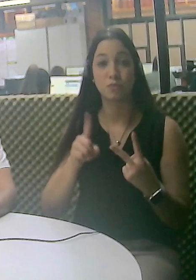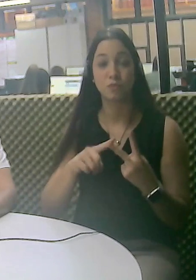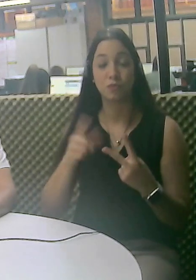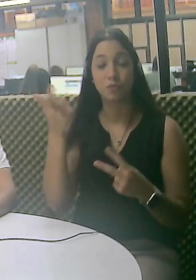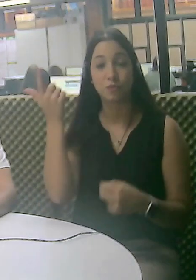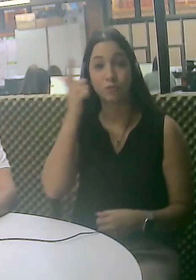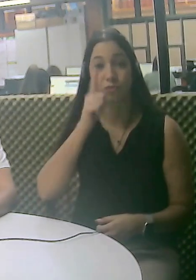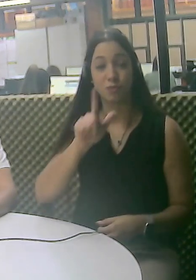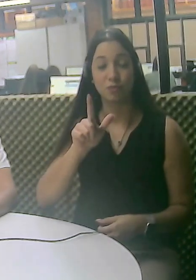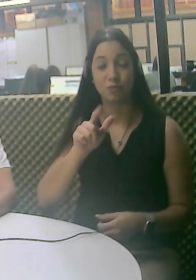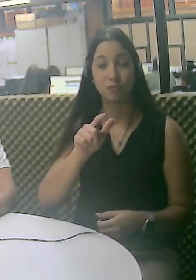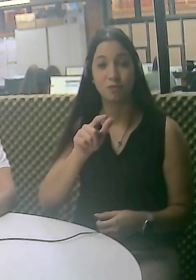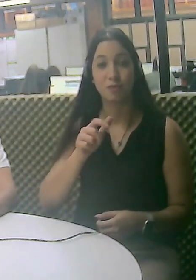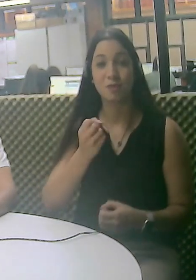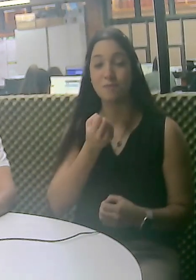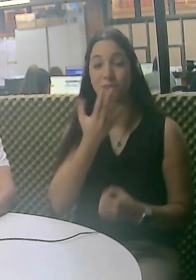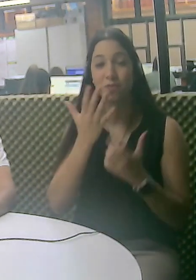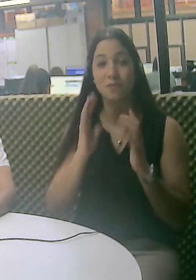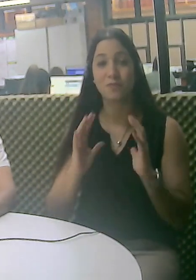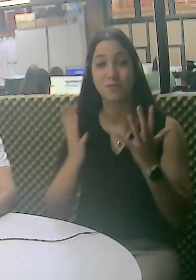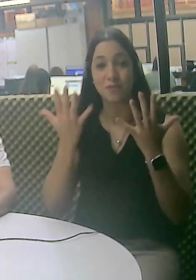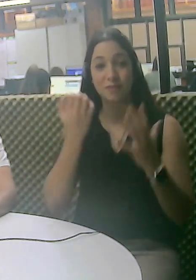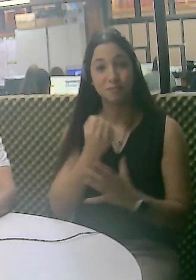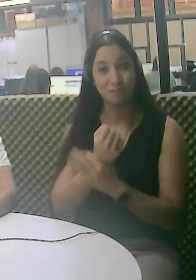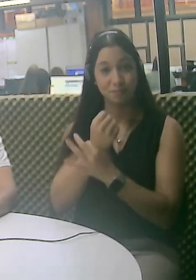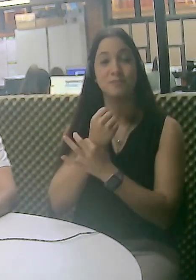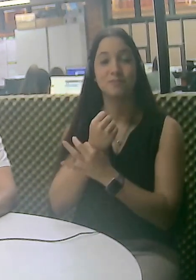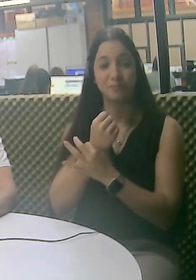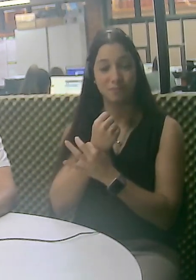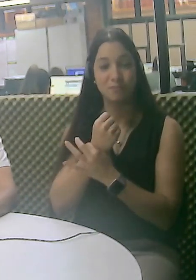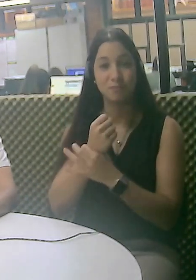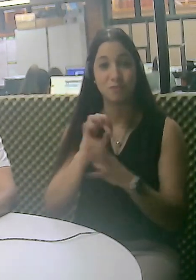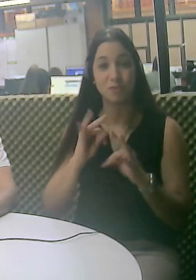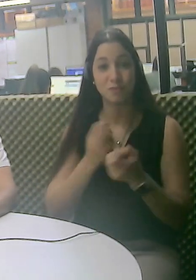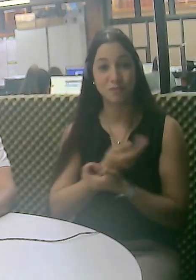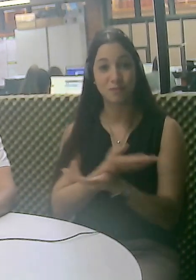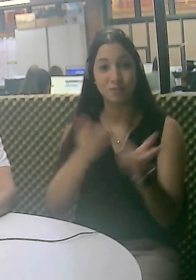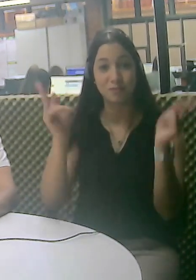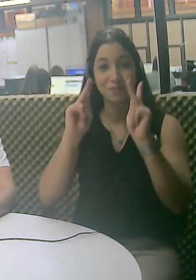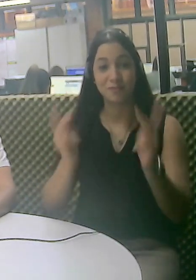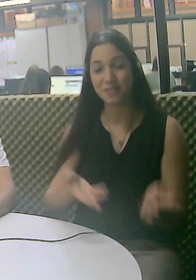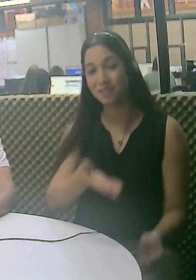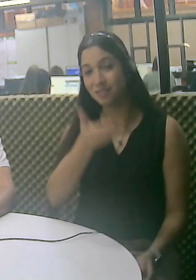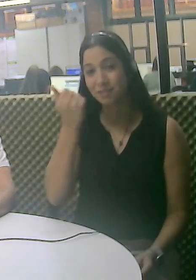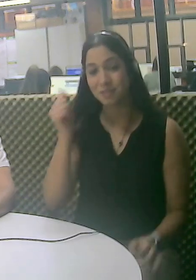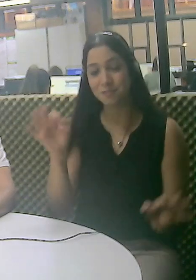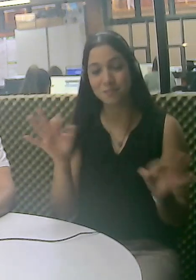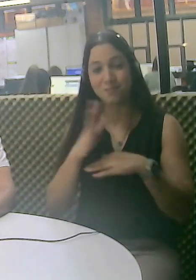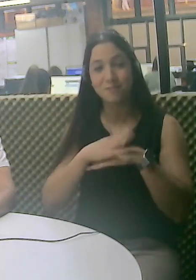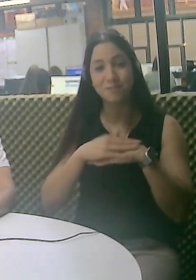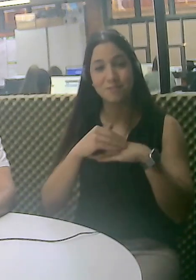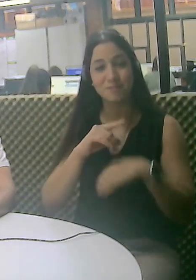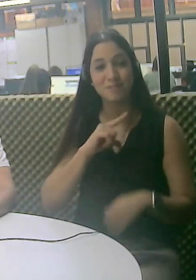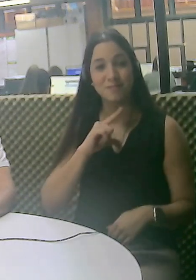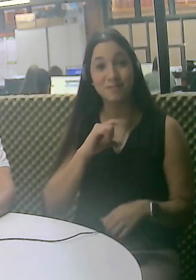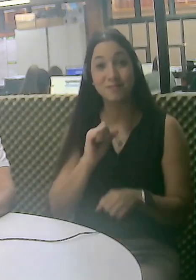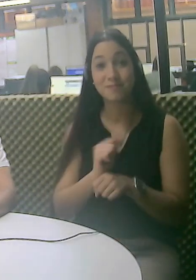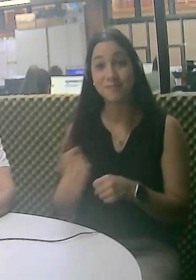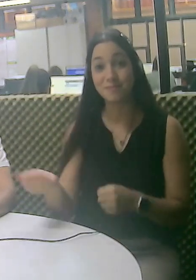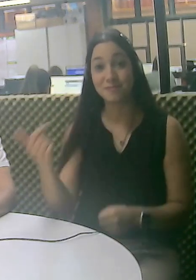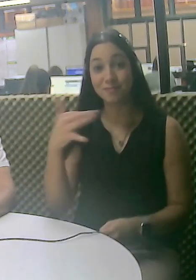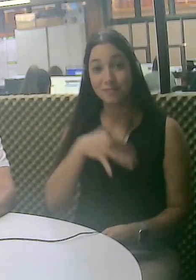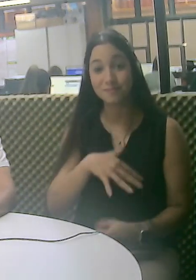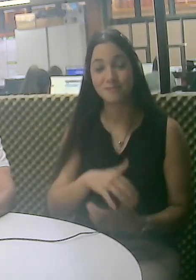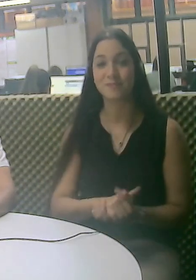bloco campeão. Uma boa folia, com segurança e com paz para todos vocês. Venham, preparamos com muito carinho, aguardamos